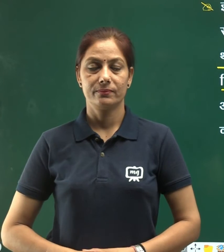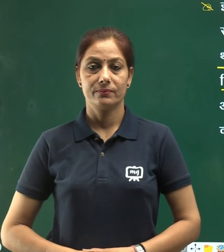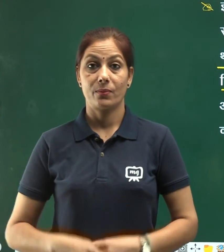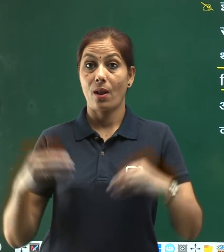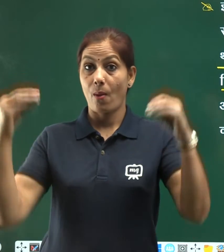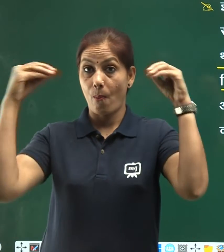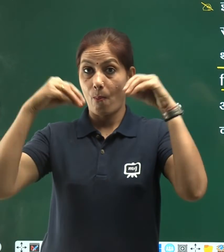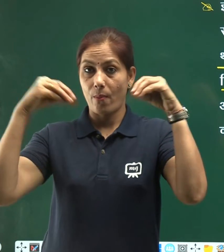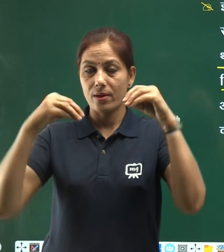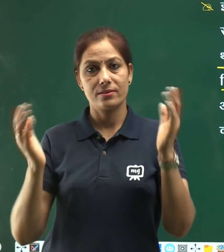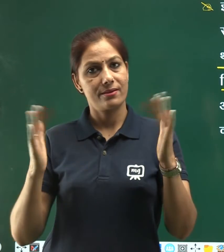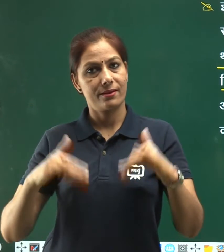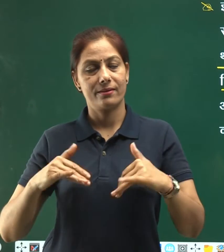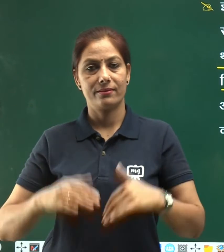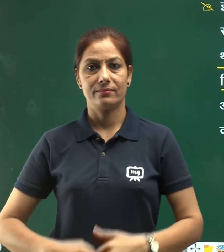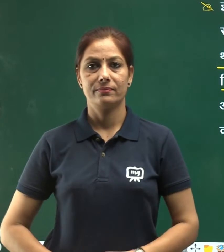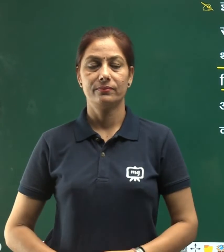बारिश हो गई